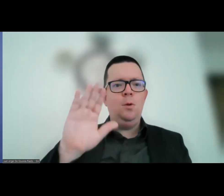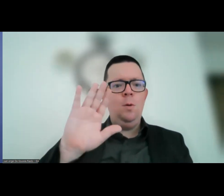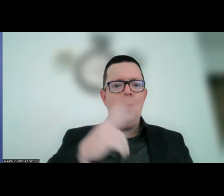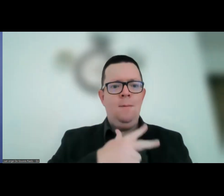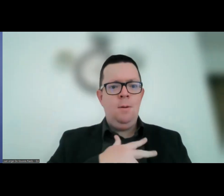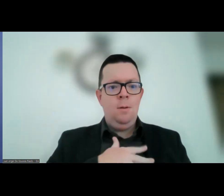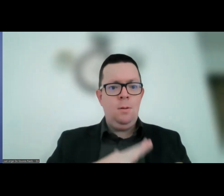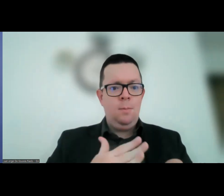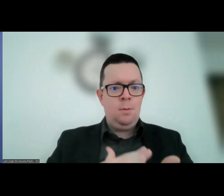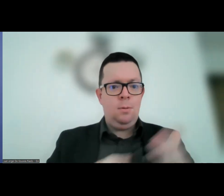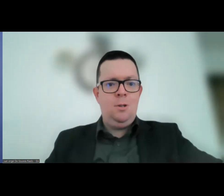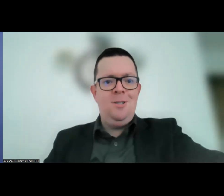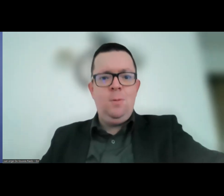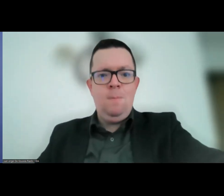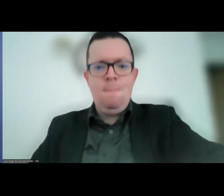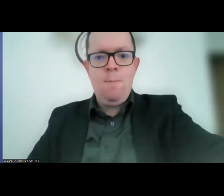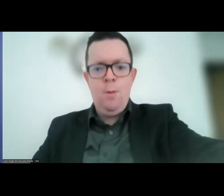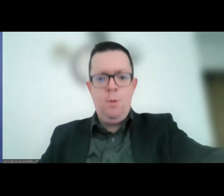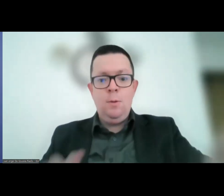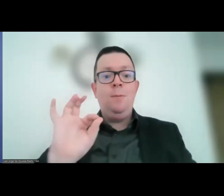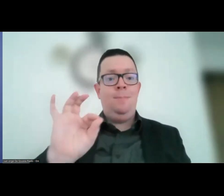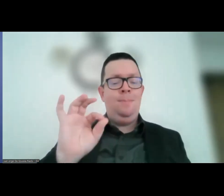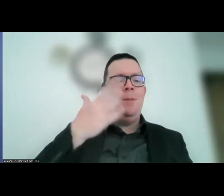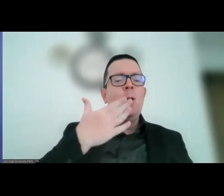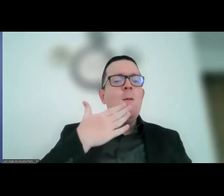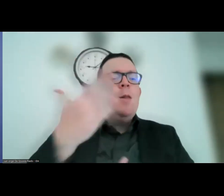Juan Ángel. Hola.